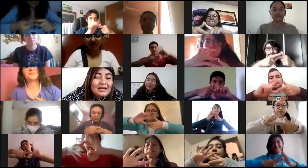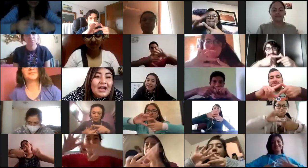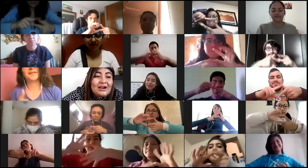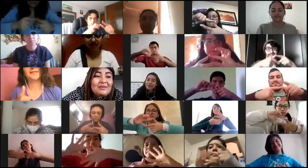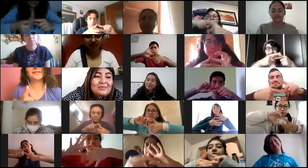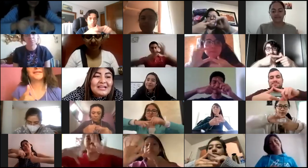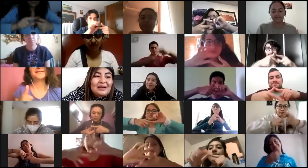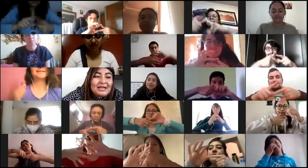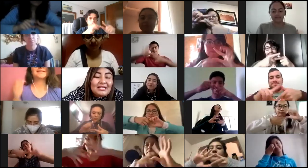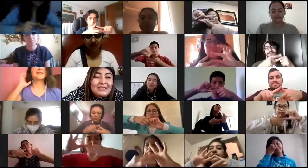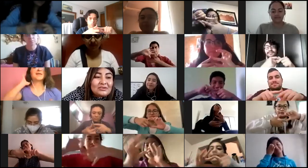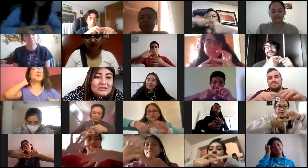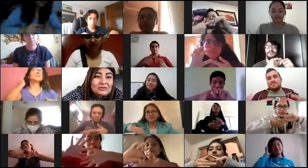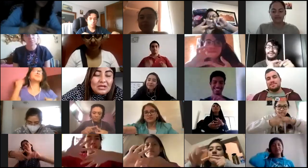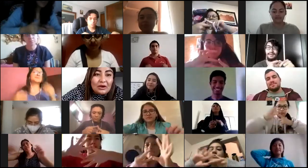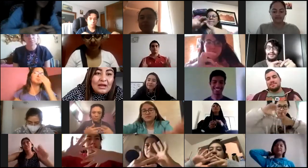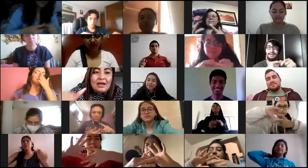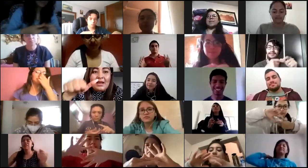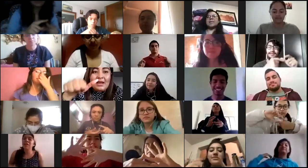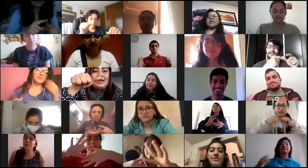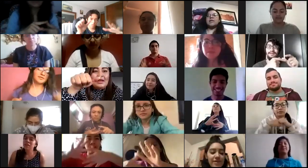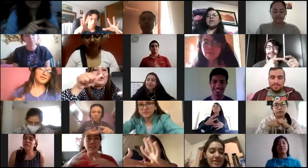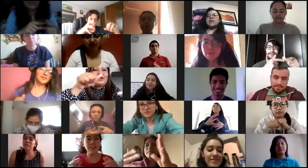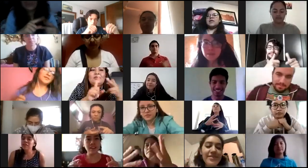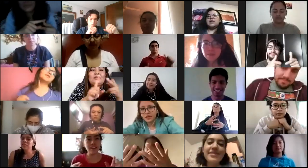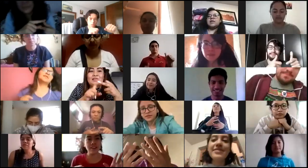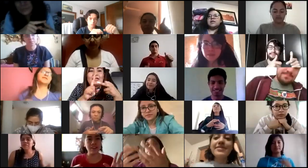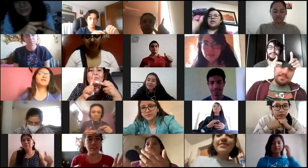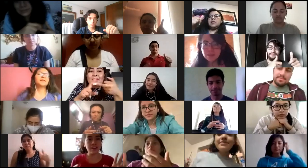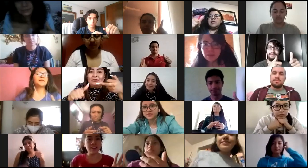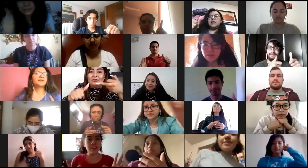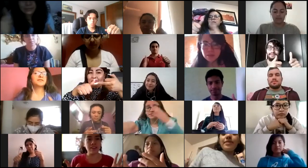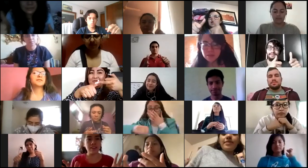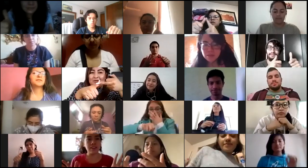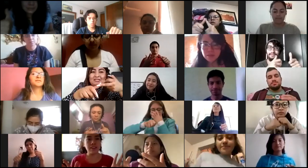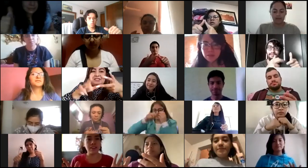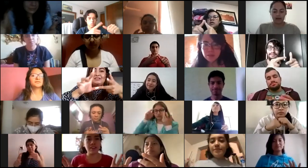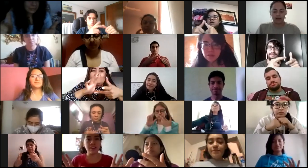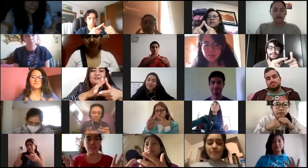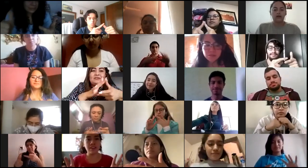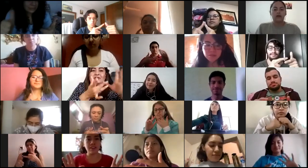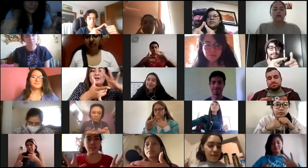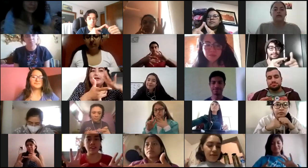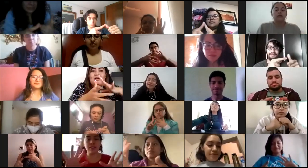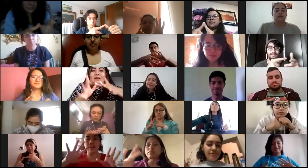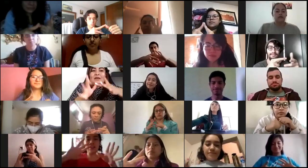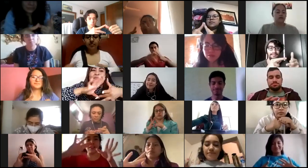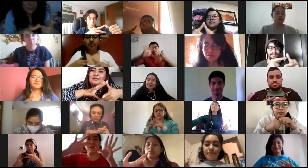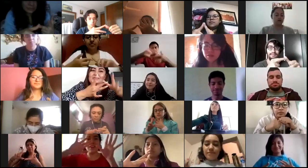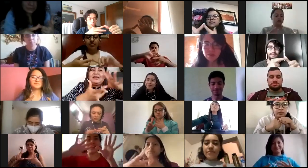Ahora vamos a cambiar de dedo, chicos. Ahora el pulgar con el dedo medio, mismo ejercicio. Empezamos lento hasta